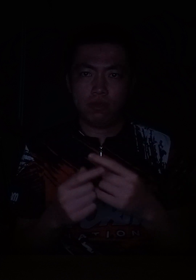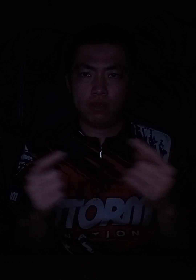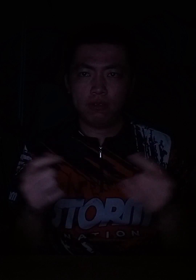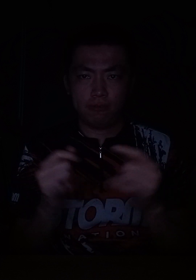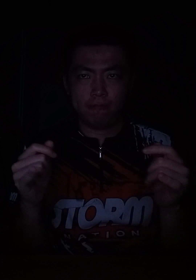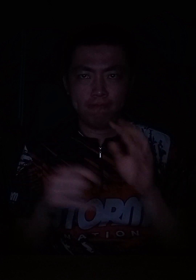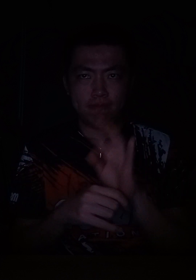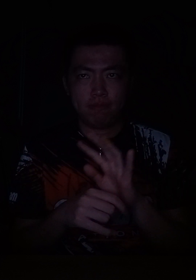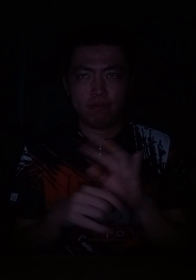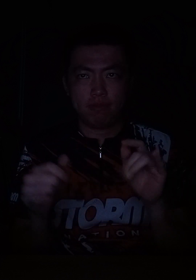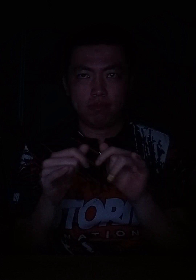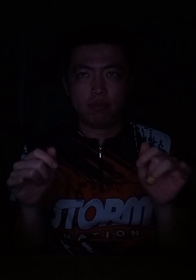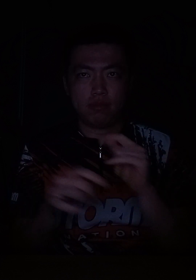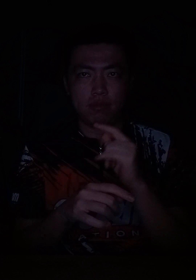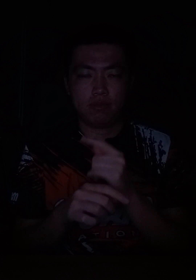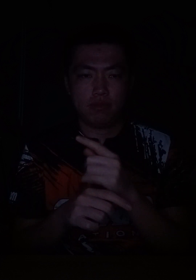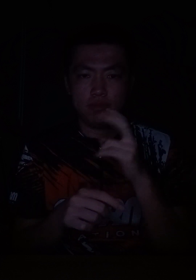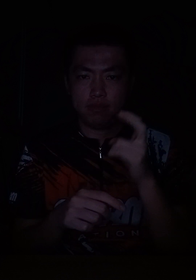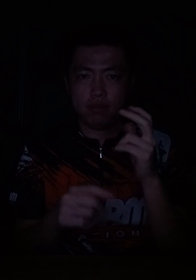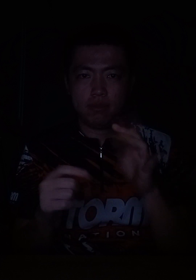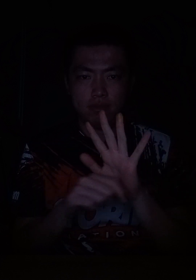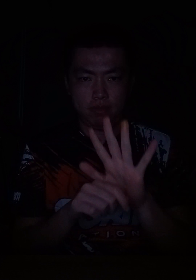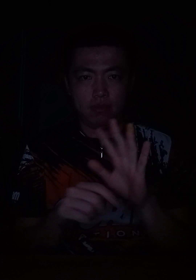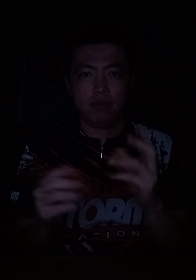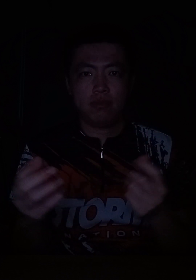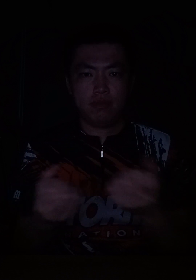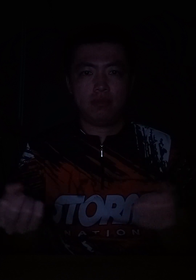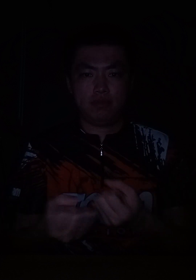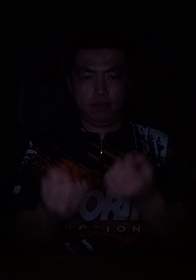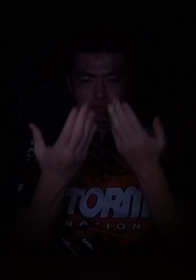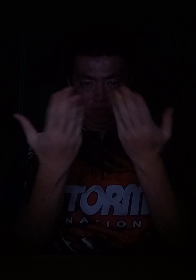위반되는 행위가 있는지 따져보겠다고 밝혔습니다. 최연수 기자가 전합니다.